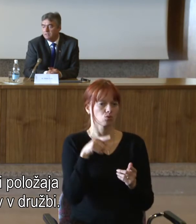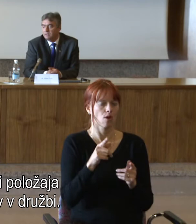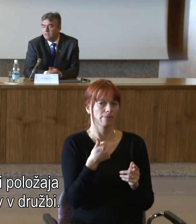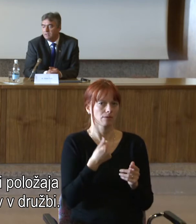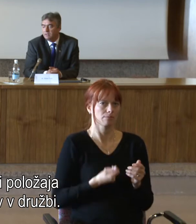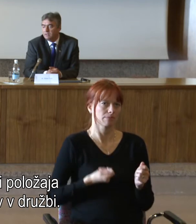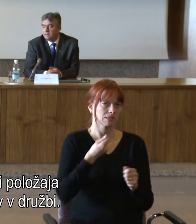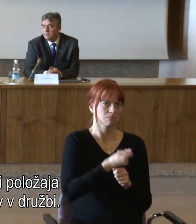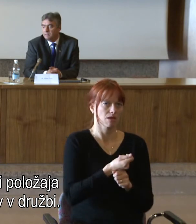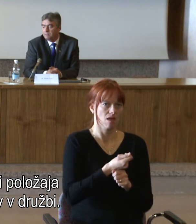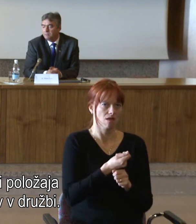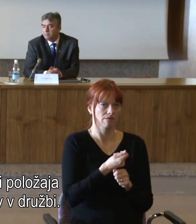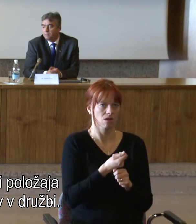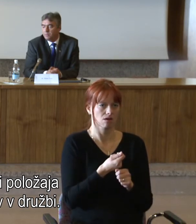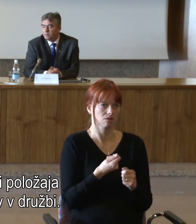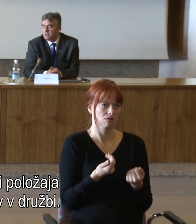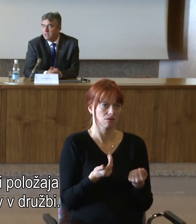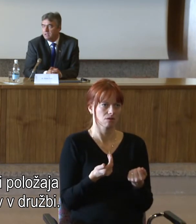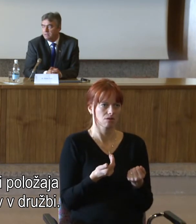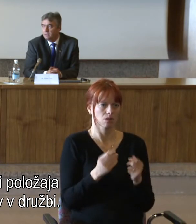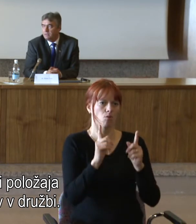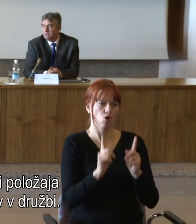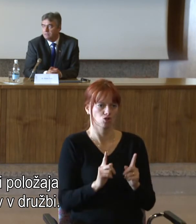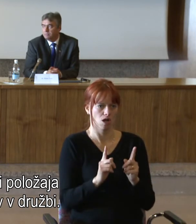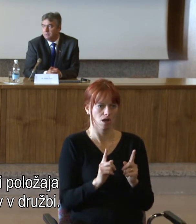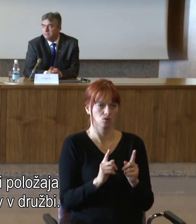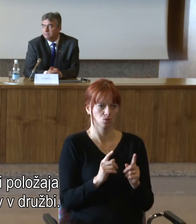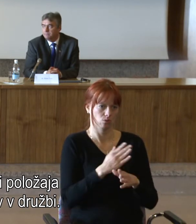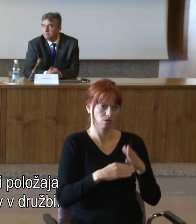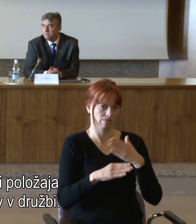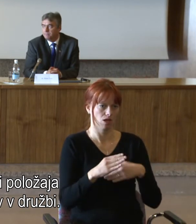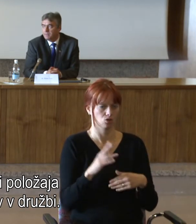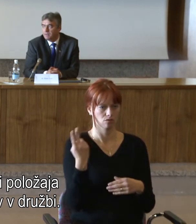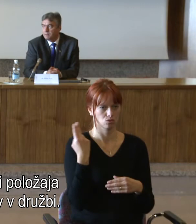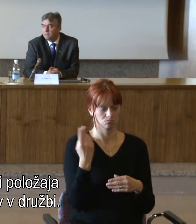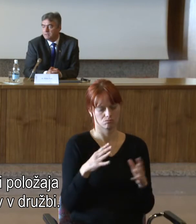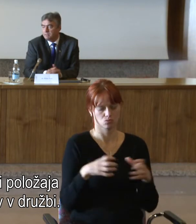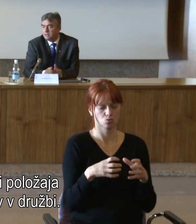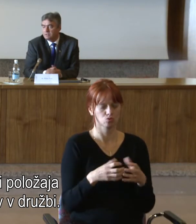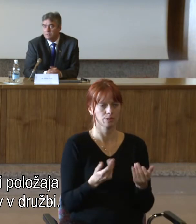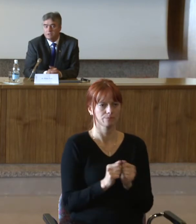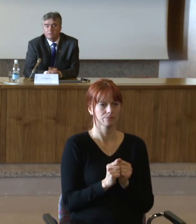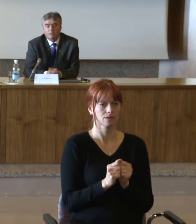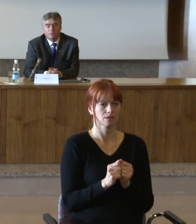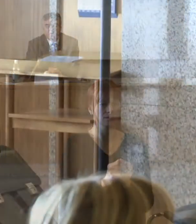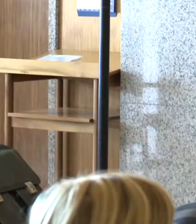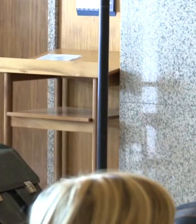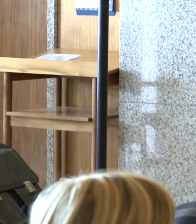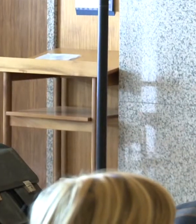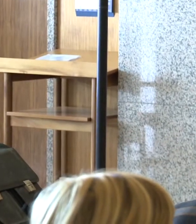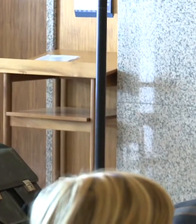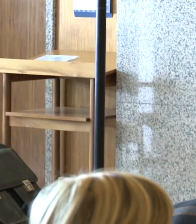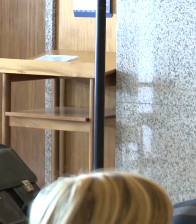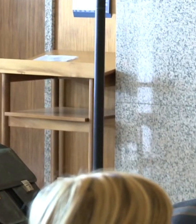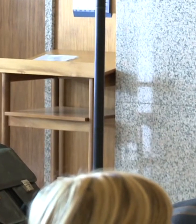k utrditvi položaja invalidov v družbi. predvsem pa, če smo že...